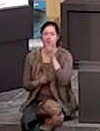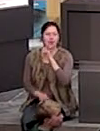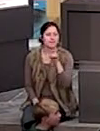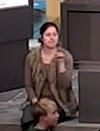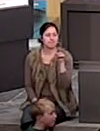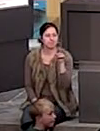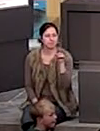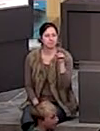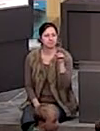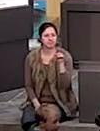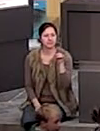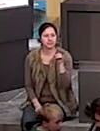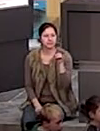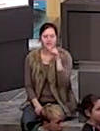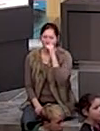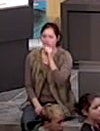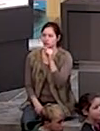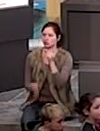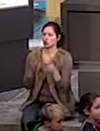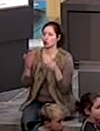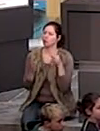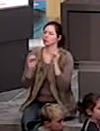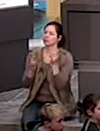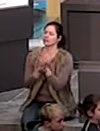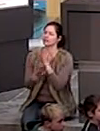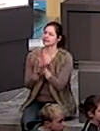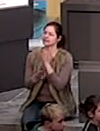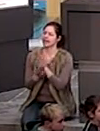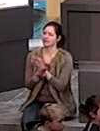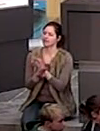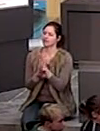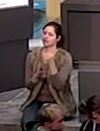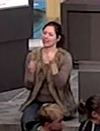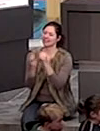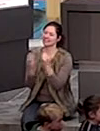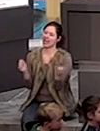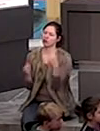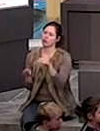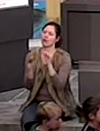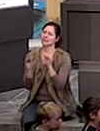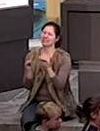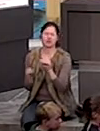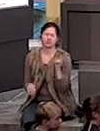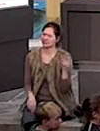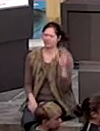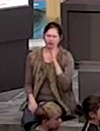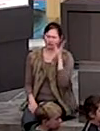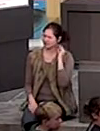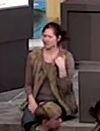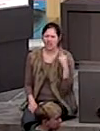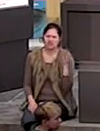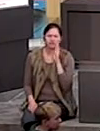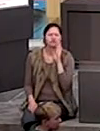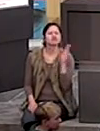Als robots les kunnen geven, in welk jaar zouden ze dan komen? Nog een keer, ik verstond de vraag niet goed.